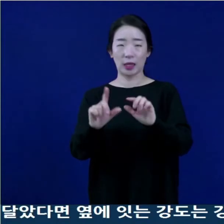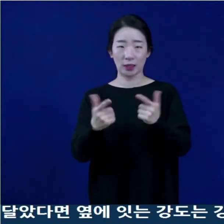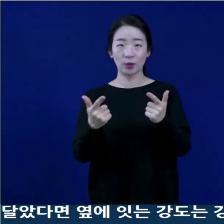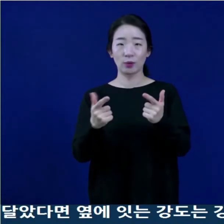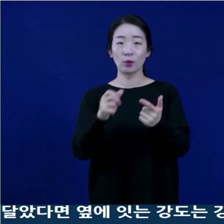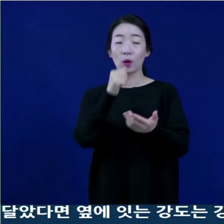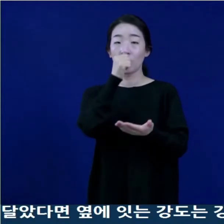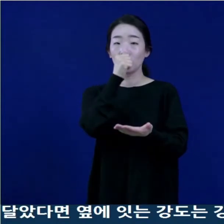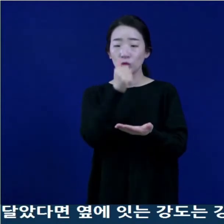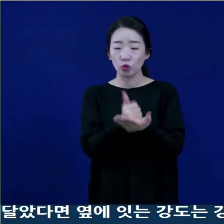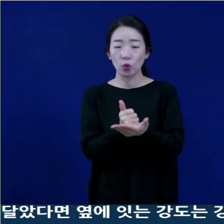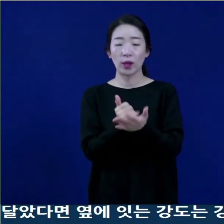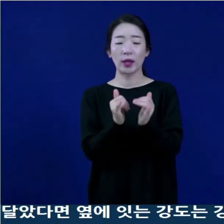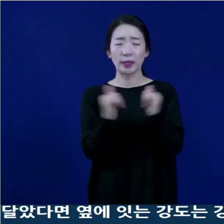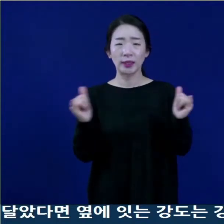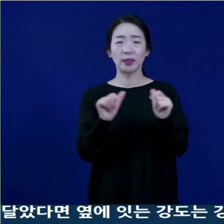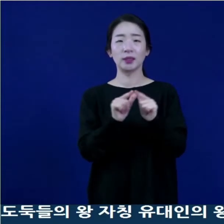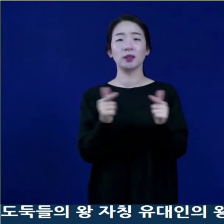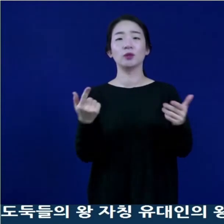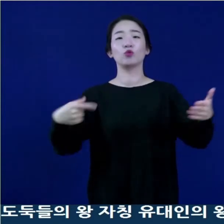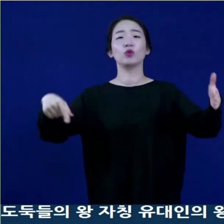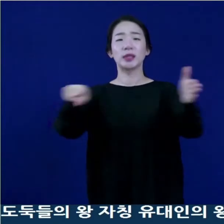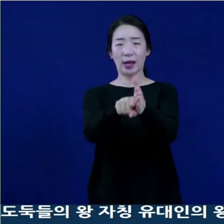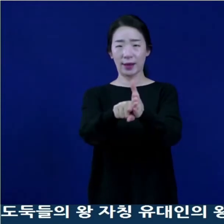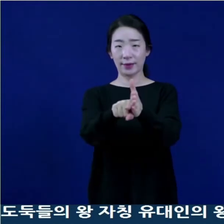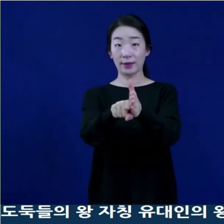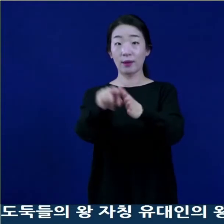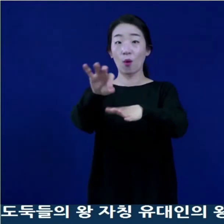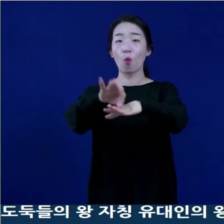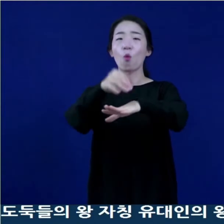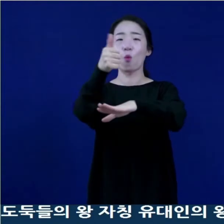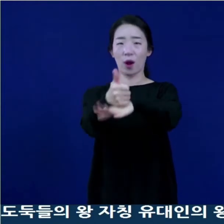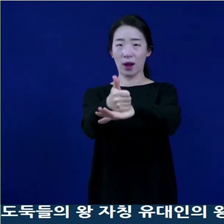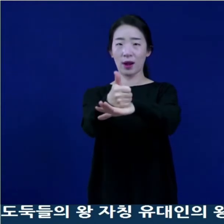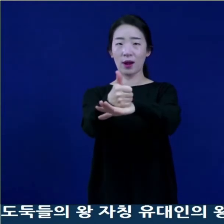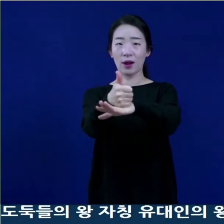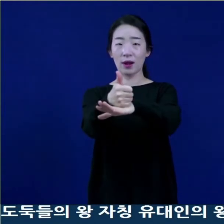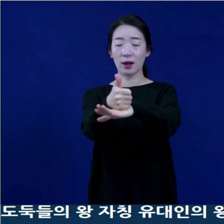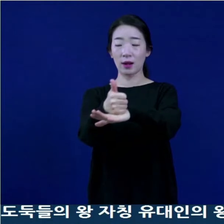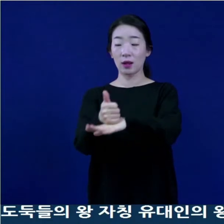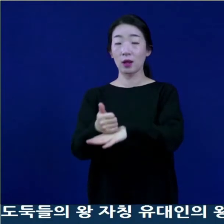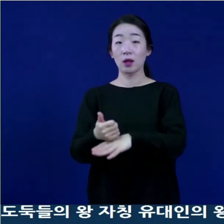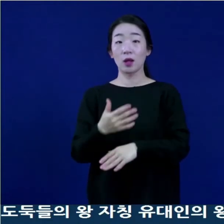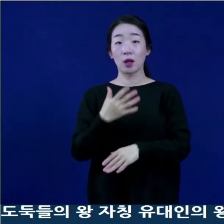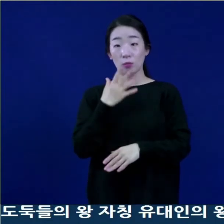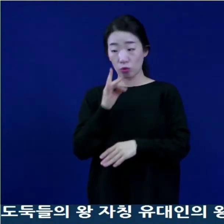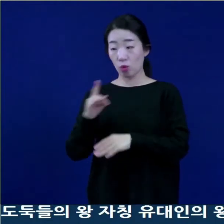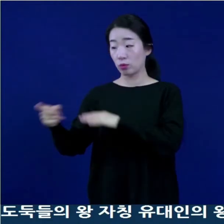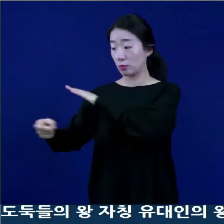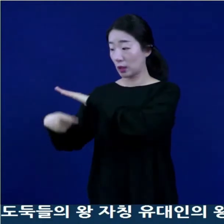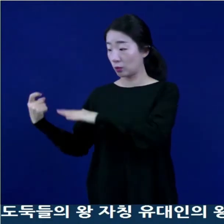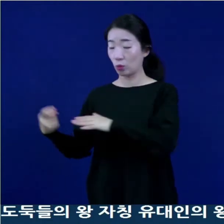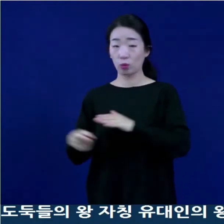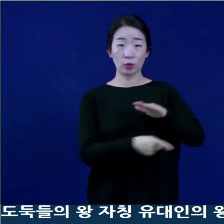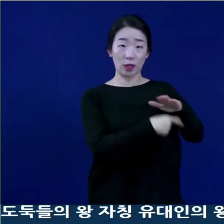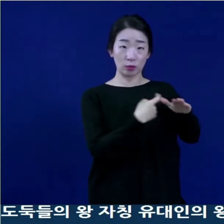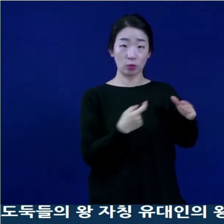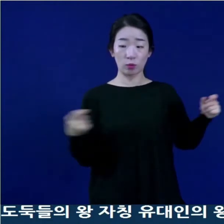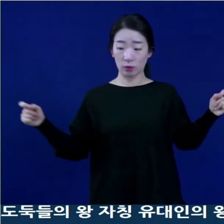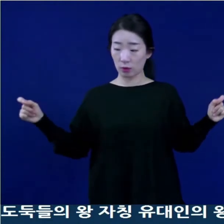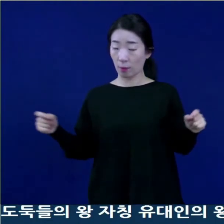죄인들을 위한 왕이다. 옆에 강도들과 함께 예수님이 그 십자가를 달리실